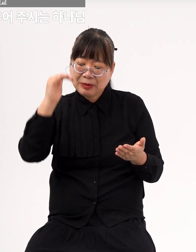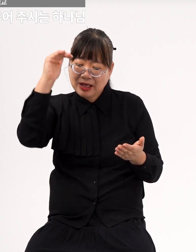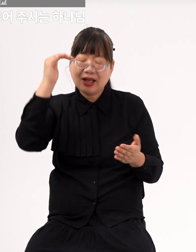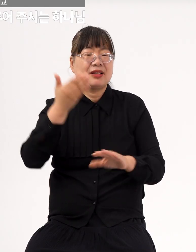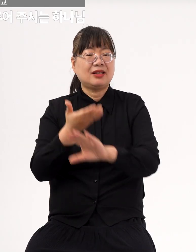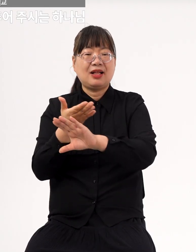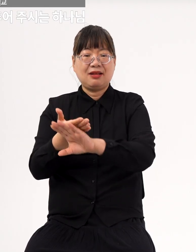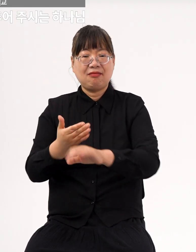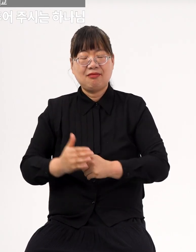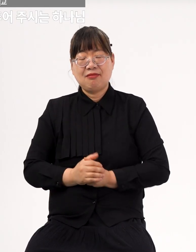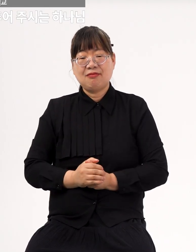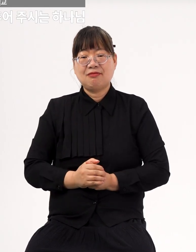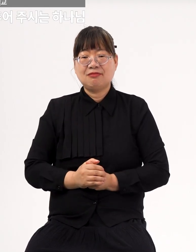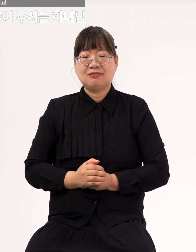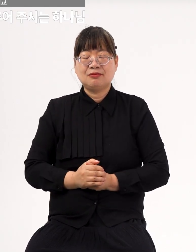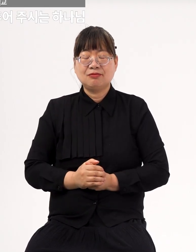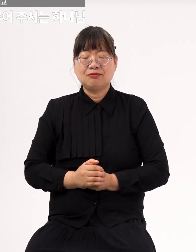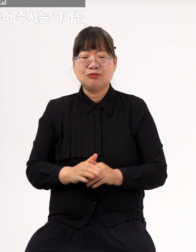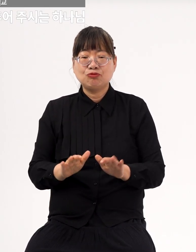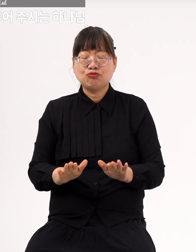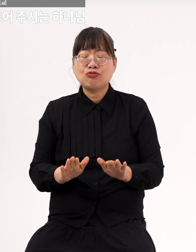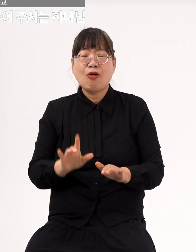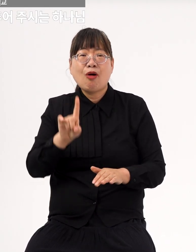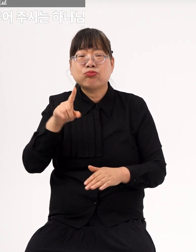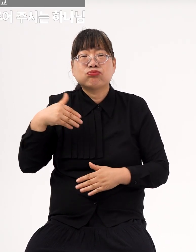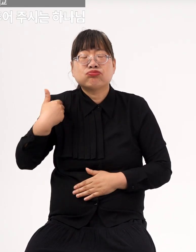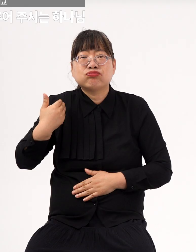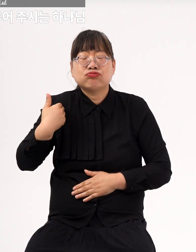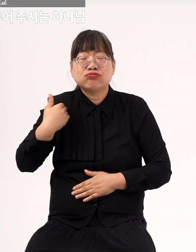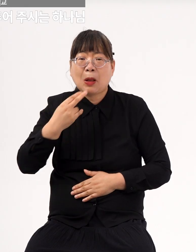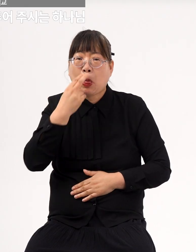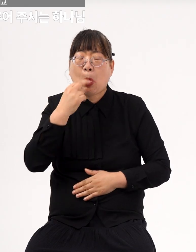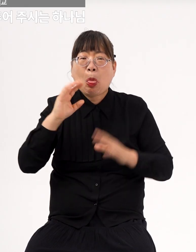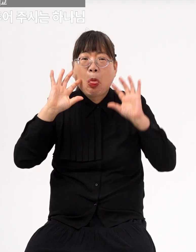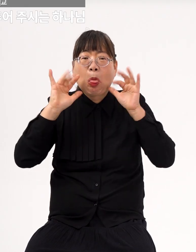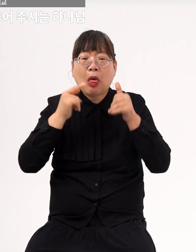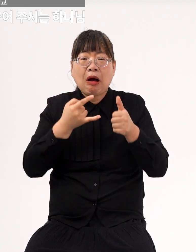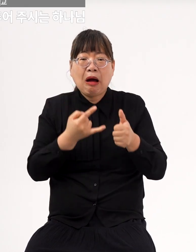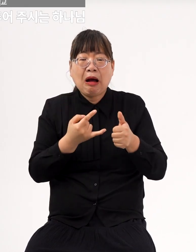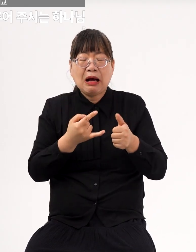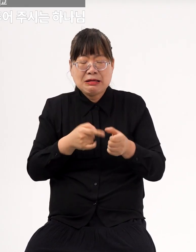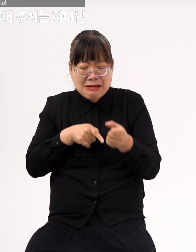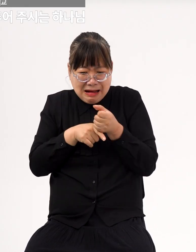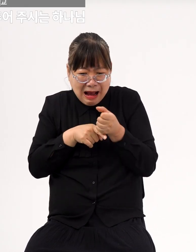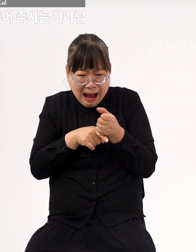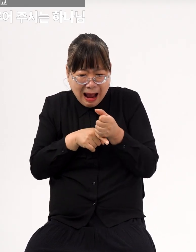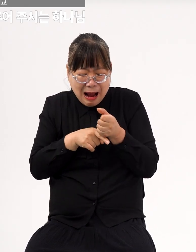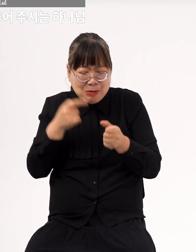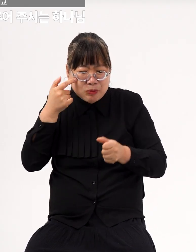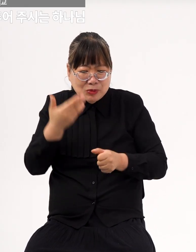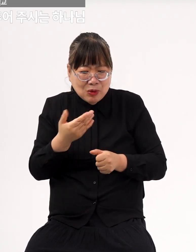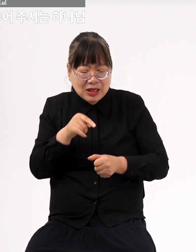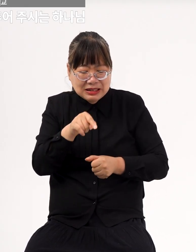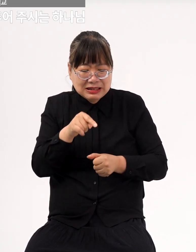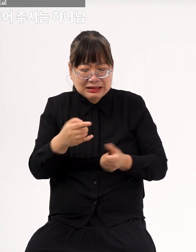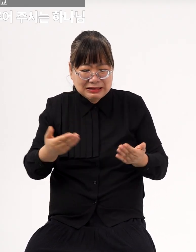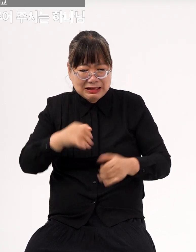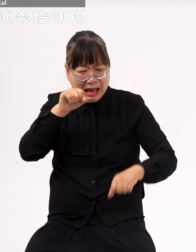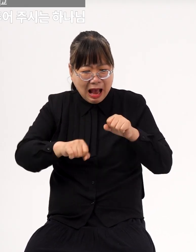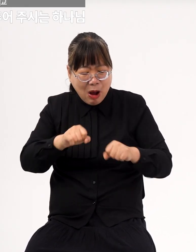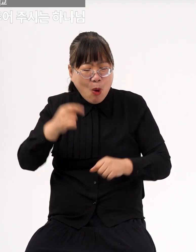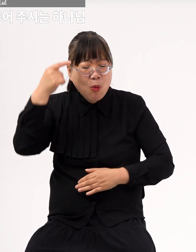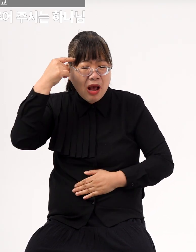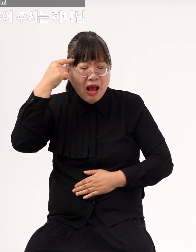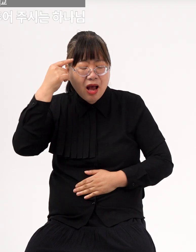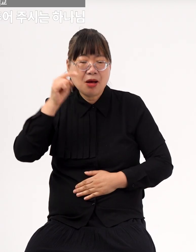다르죠. 이제 뭐 아무것도 모르는 애한테 따지고 묻고 너 왜 일을 이따위로 하냐?